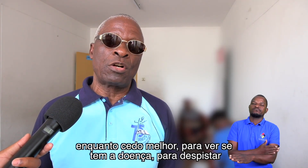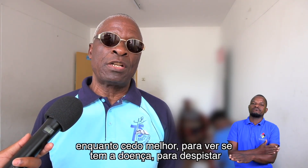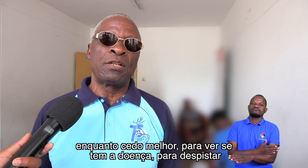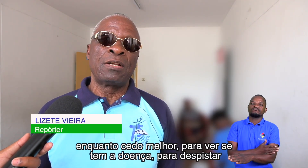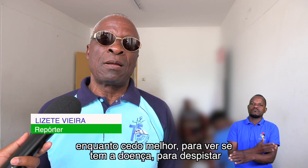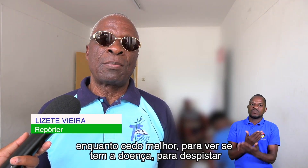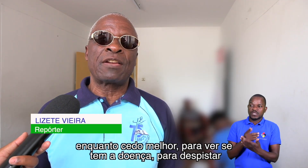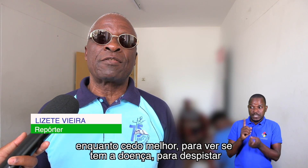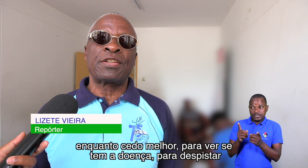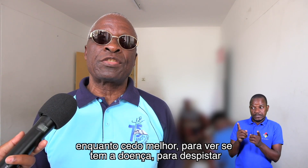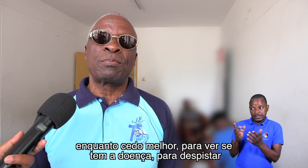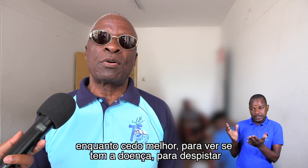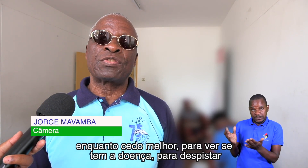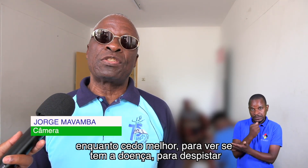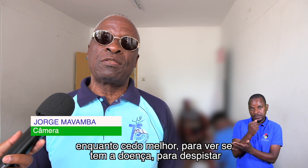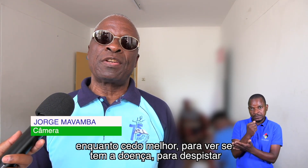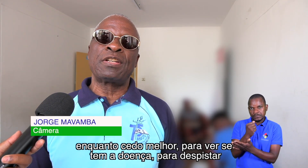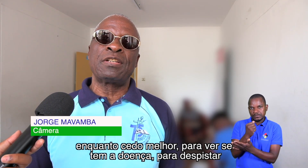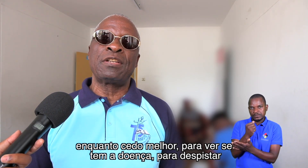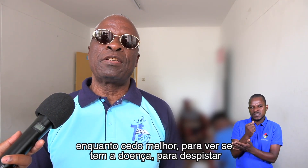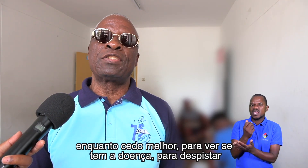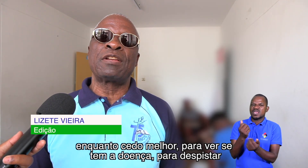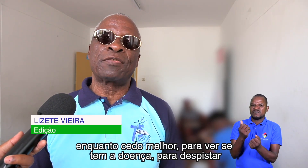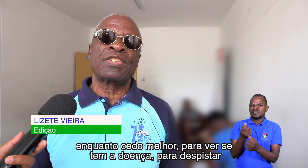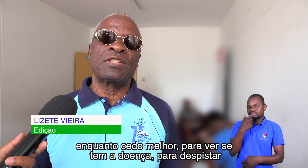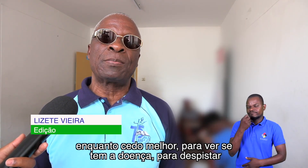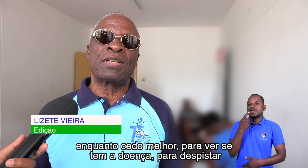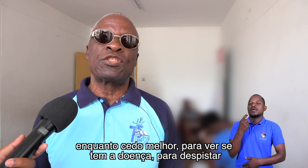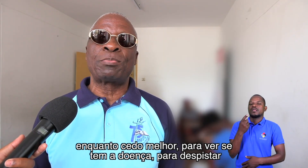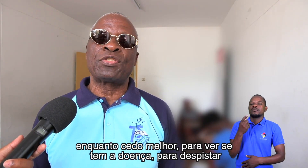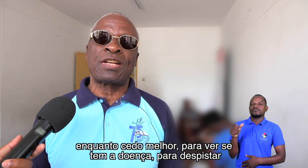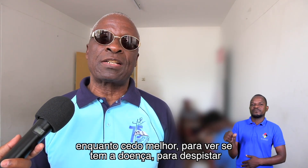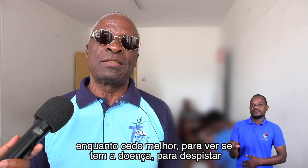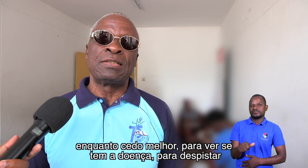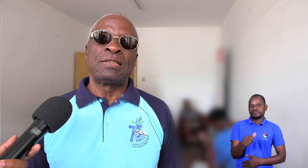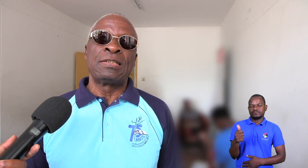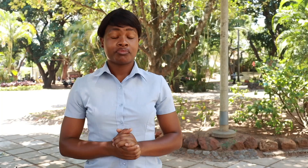melhor, para ver se pode, se tiver, e já é fácil para despistar.